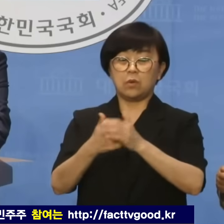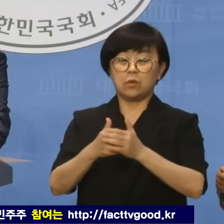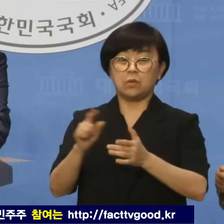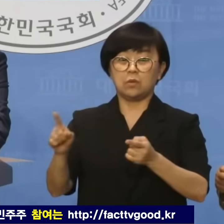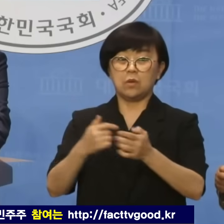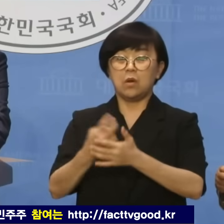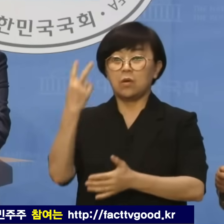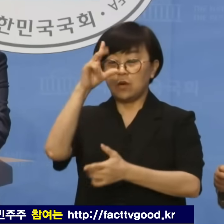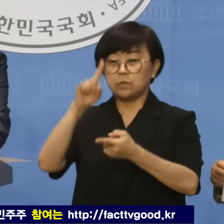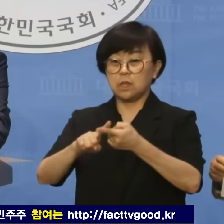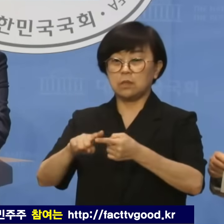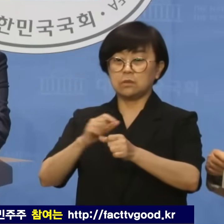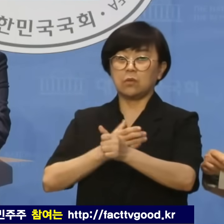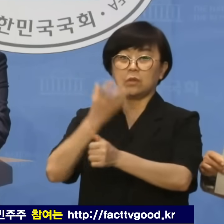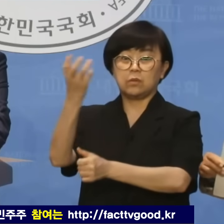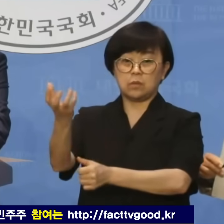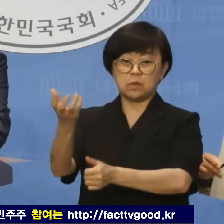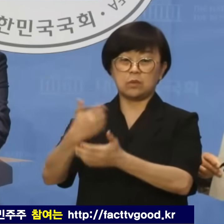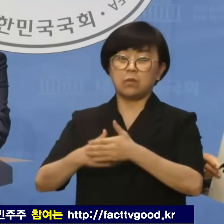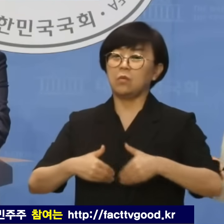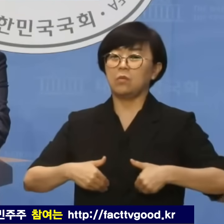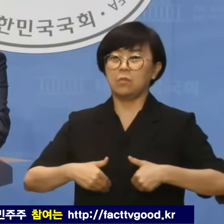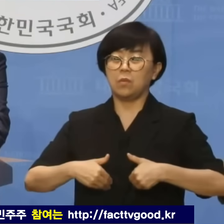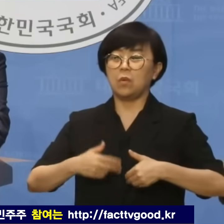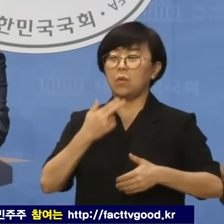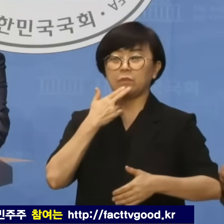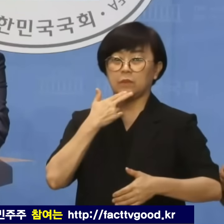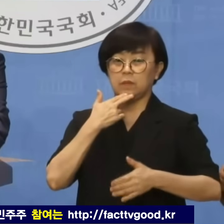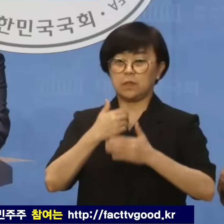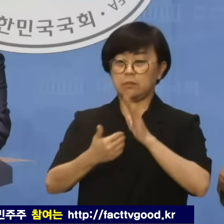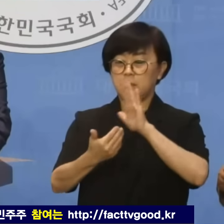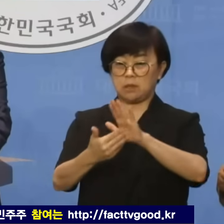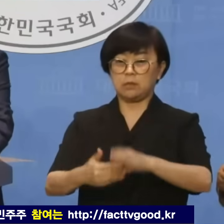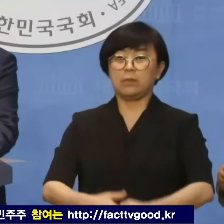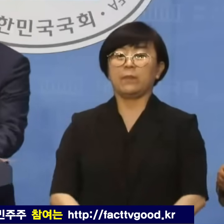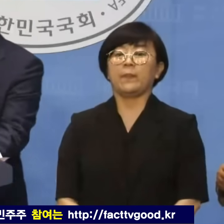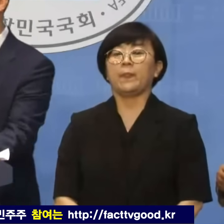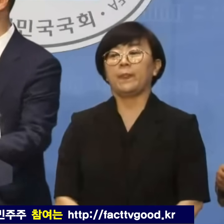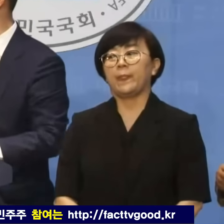무도한 검찰 정권의 손에 넘겨주는 일은 결코 있을 수 없는 일입니다.